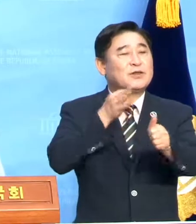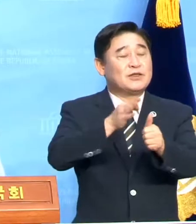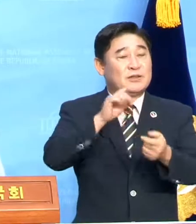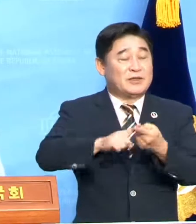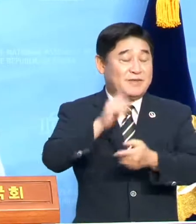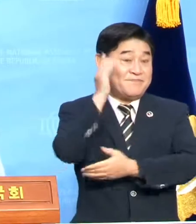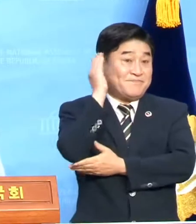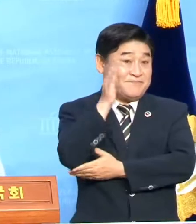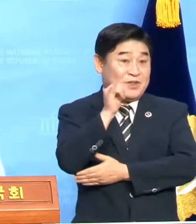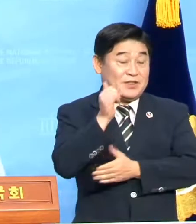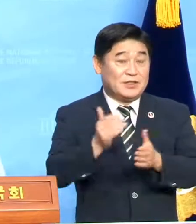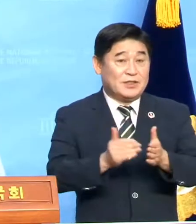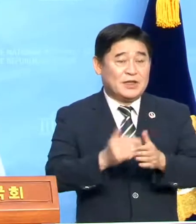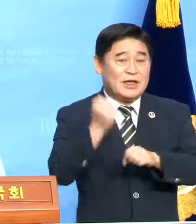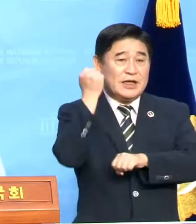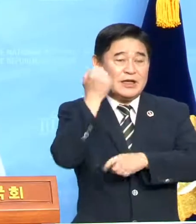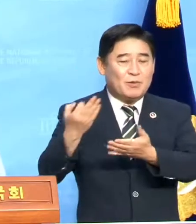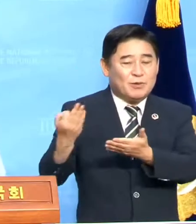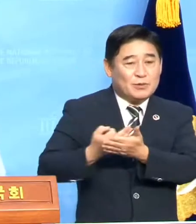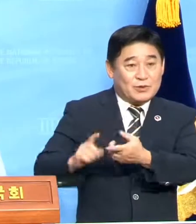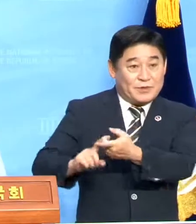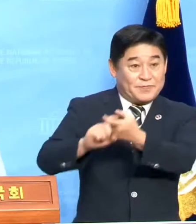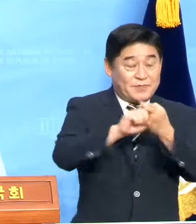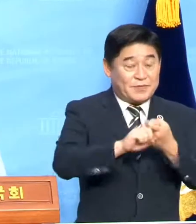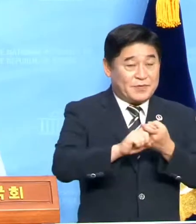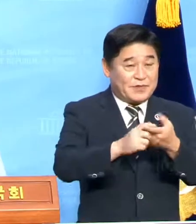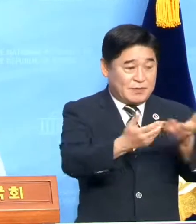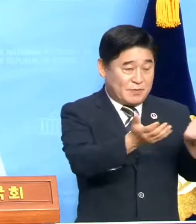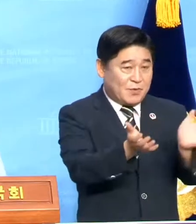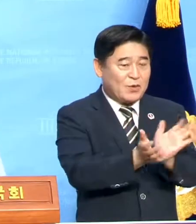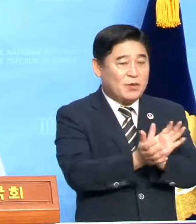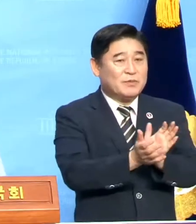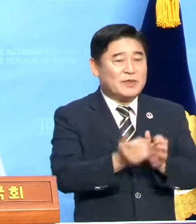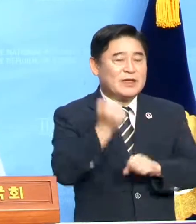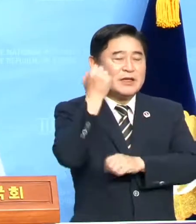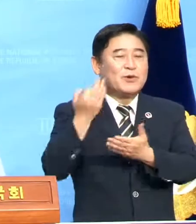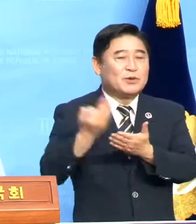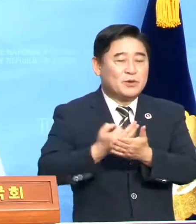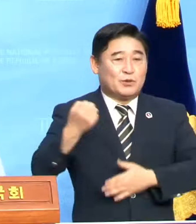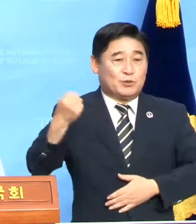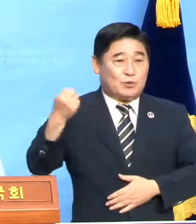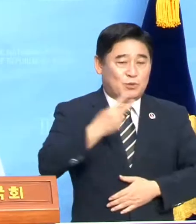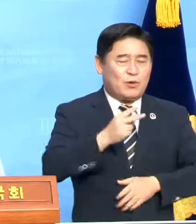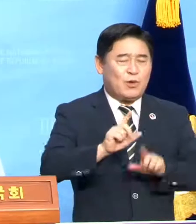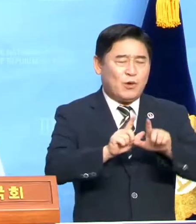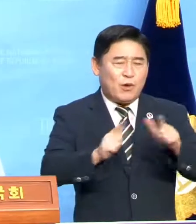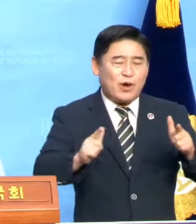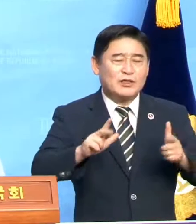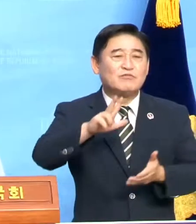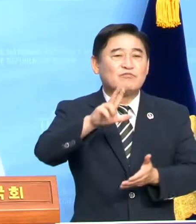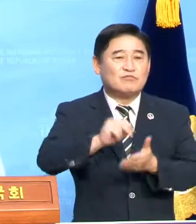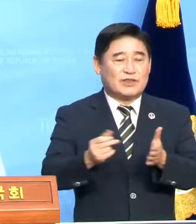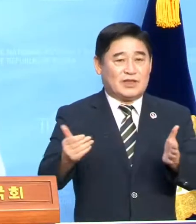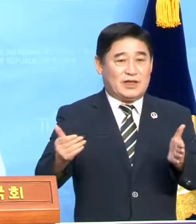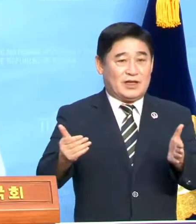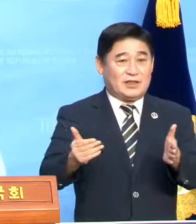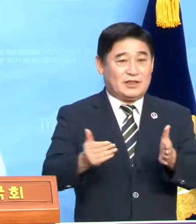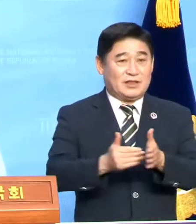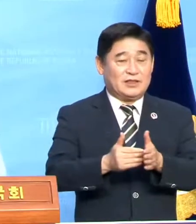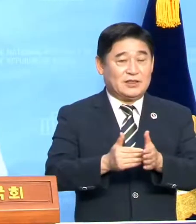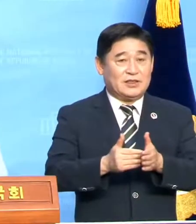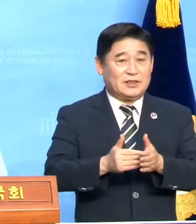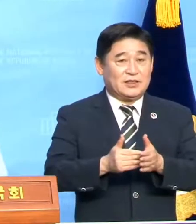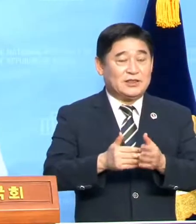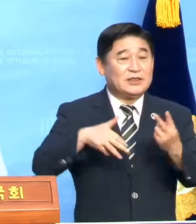계십니다 기본소득 연석회의 가 기본 소득에 대한 논의에 뿐만 아니라 기본 소유 게 다양한 현황 대까지 2차